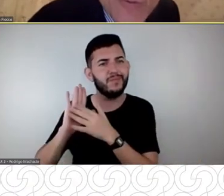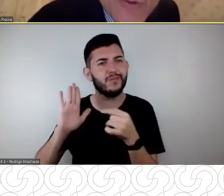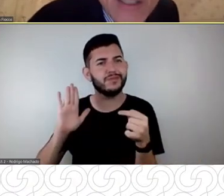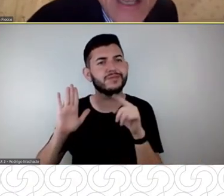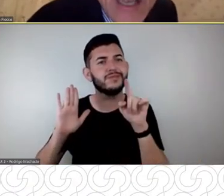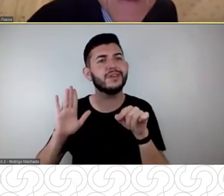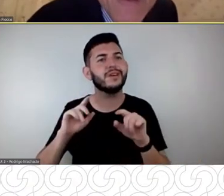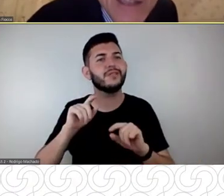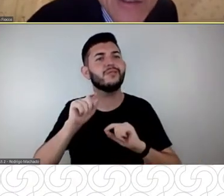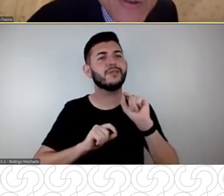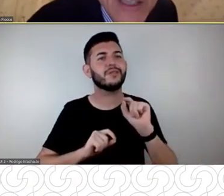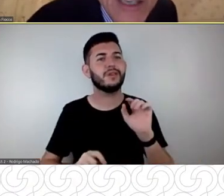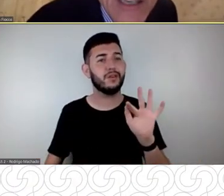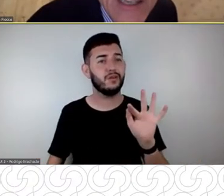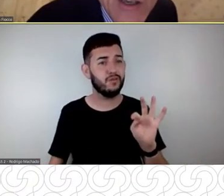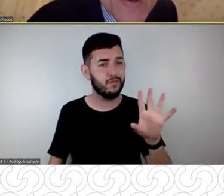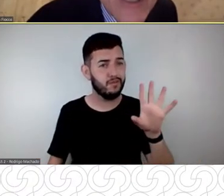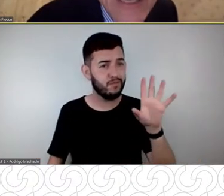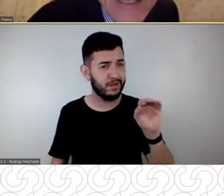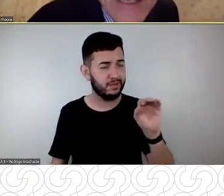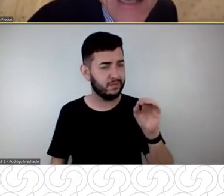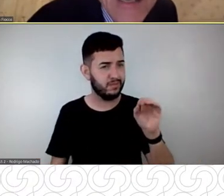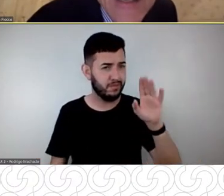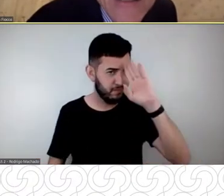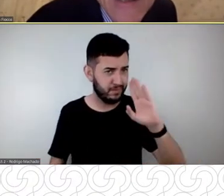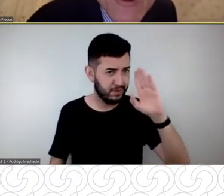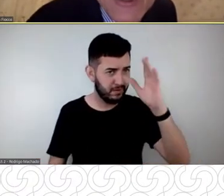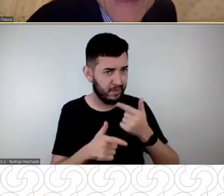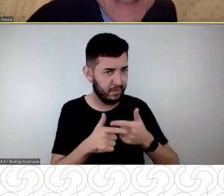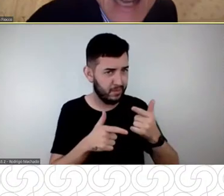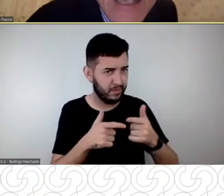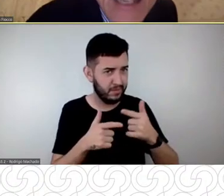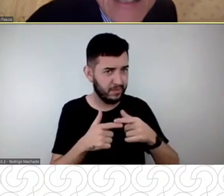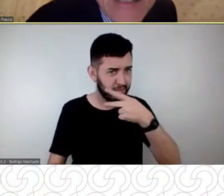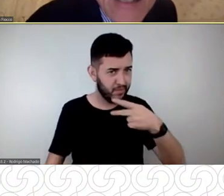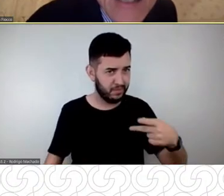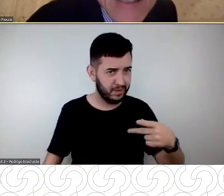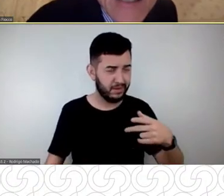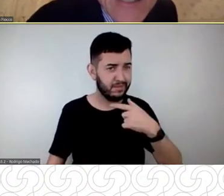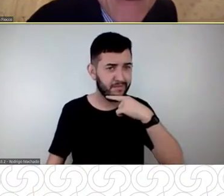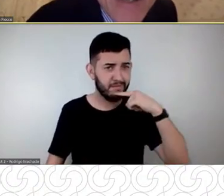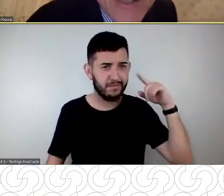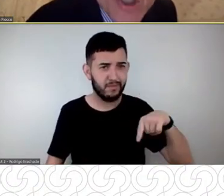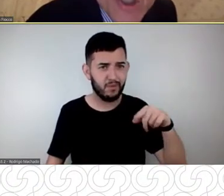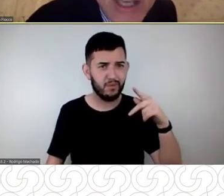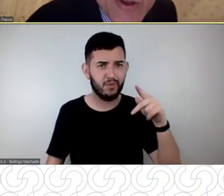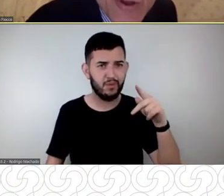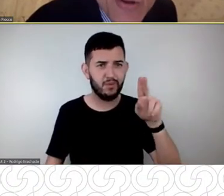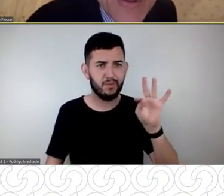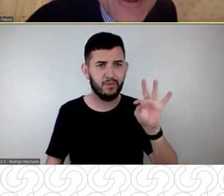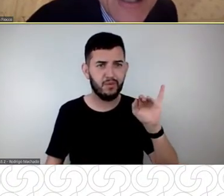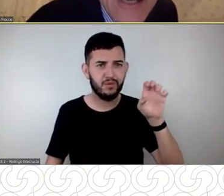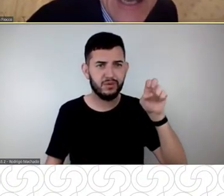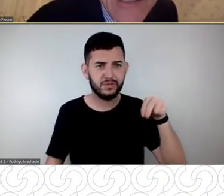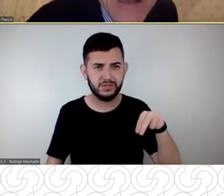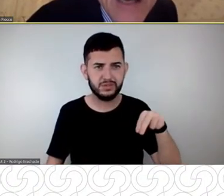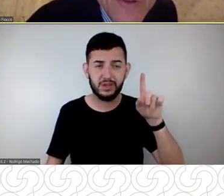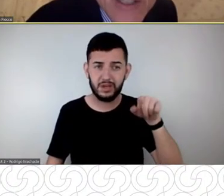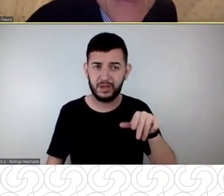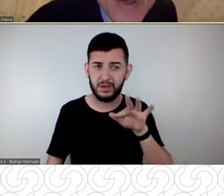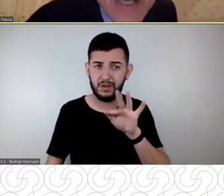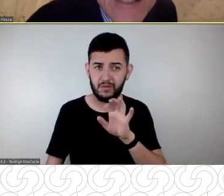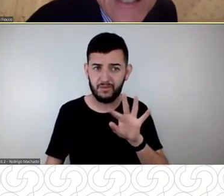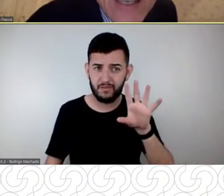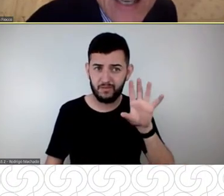Seria o fato que um dos problemas principais do Putin é o fato que a Ucrânia dos últimos